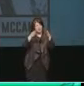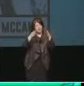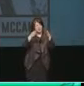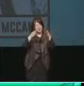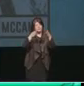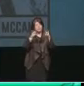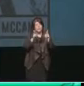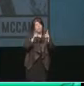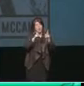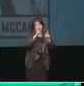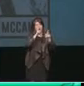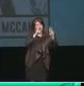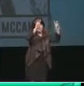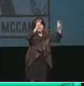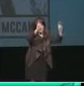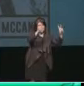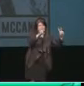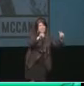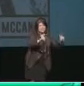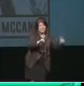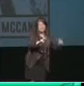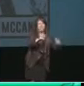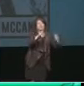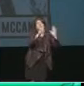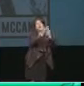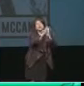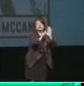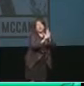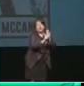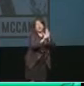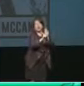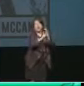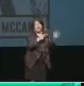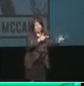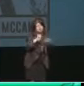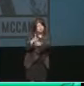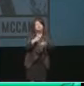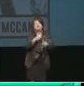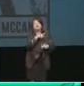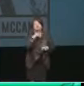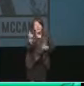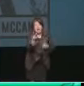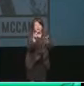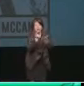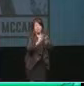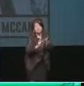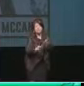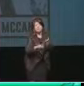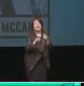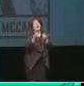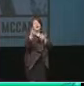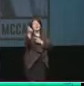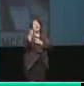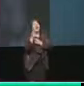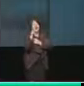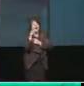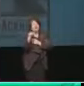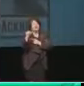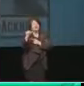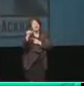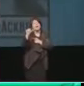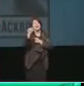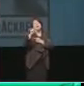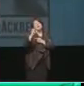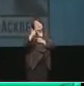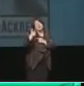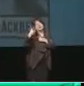per esempio il noir il giallo e così quest'anno avremo la regina del giallo scandinavo Camilla Lackberg amatissima